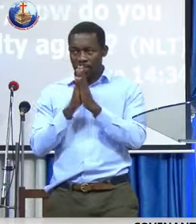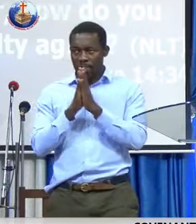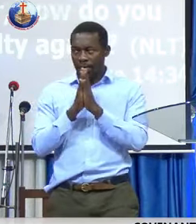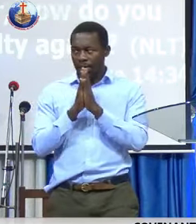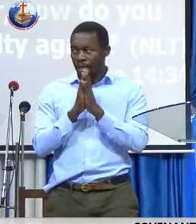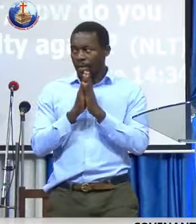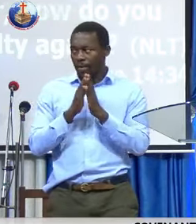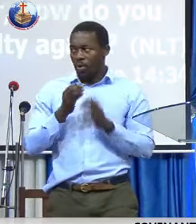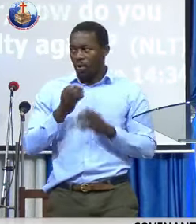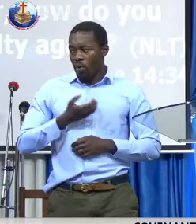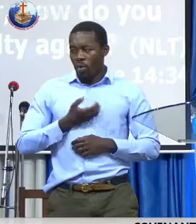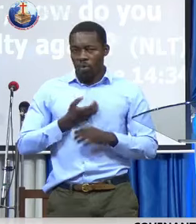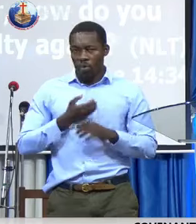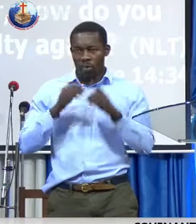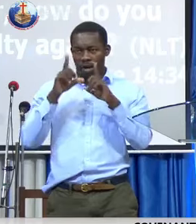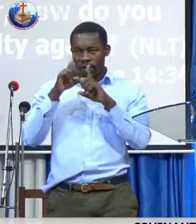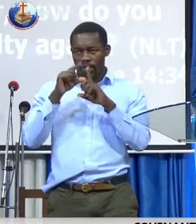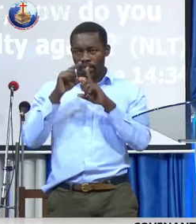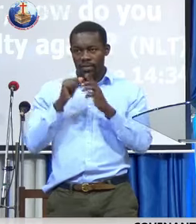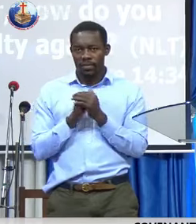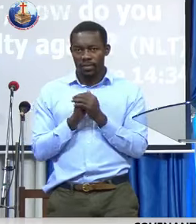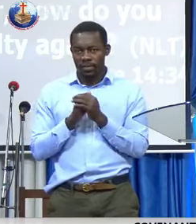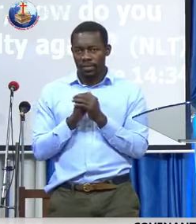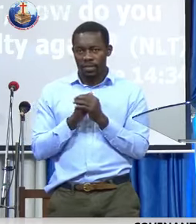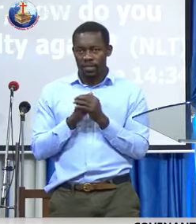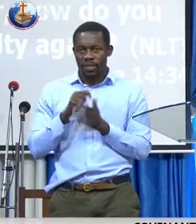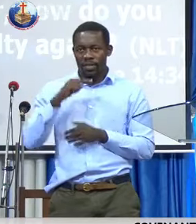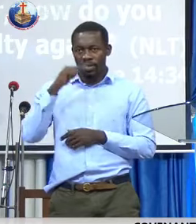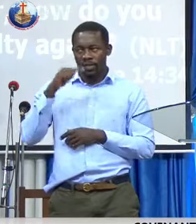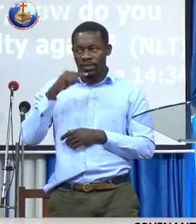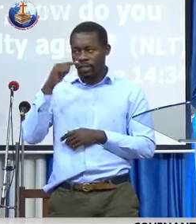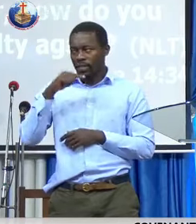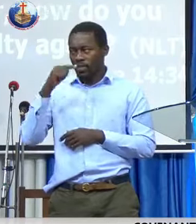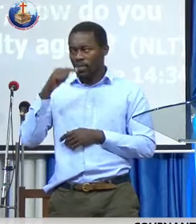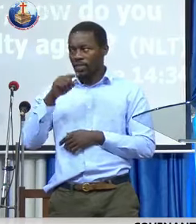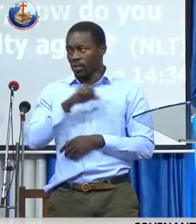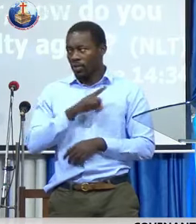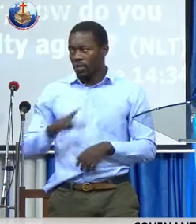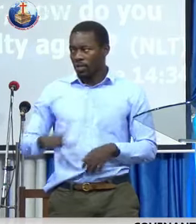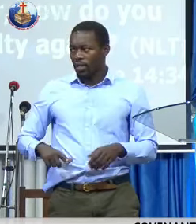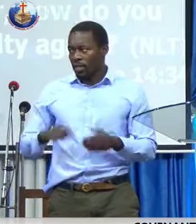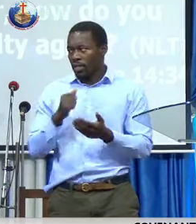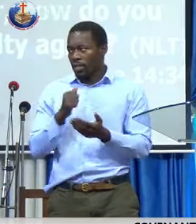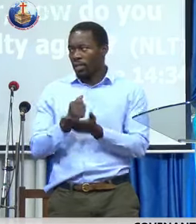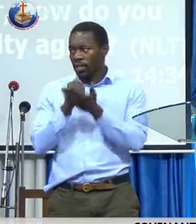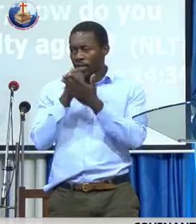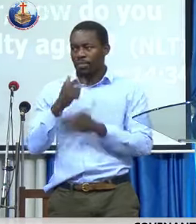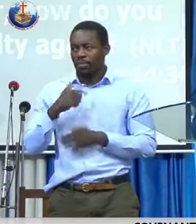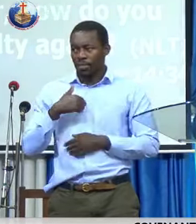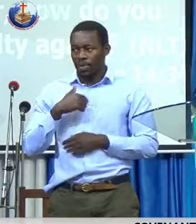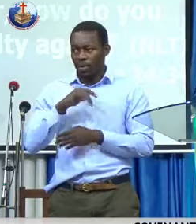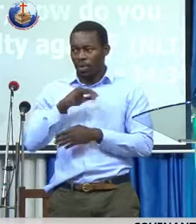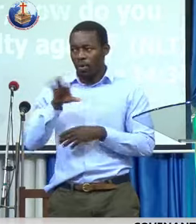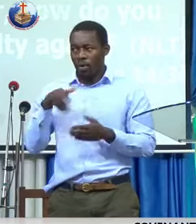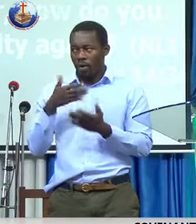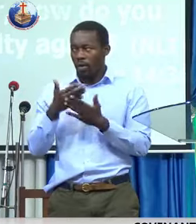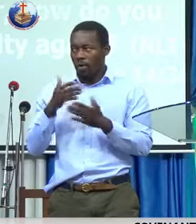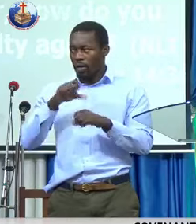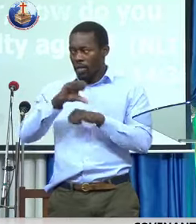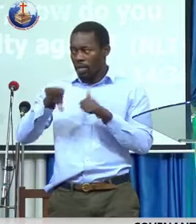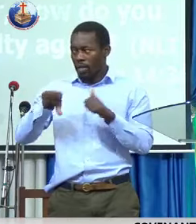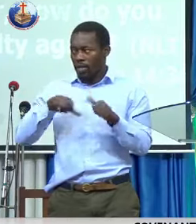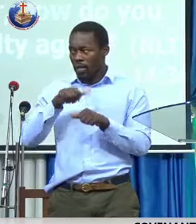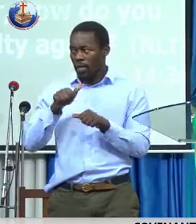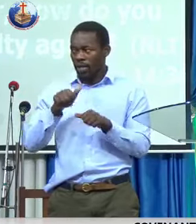yetu. And just tell the Lord. Na tumwambie Bwana. Help me, Lord. Nisaidie Bwana. In any area. Katika eneo lolote. That you